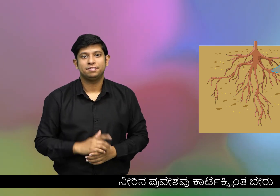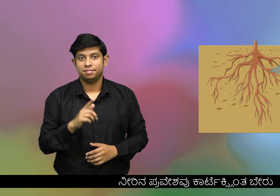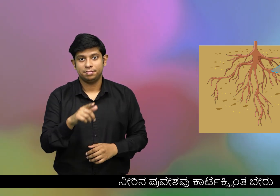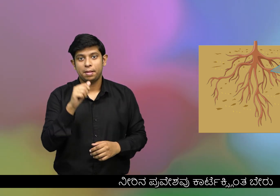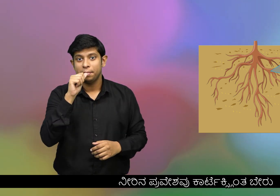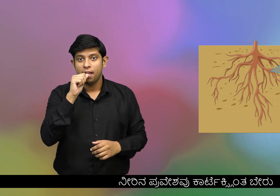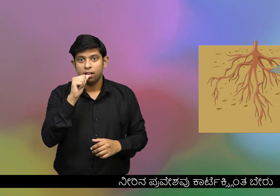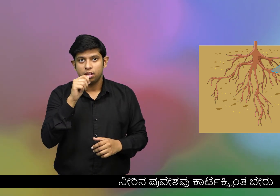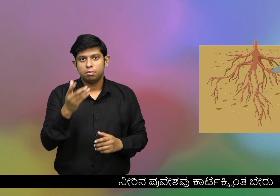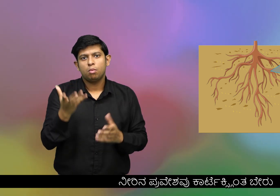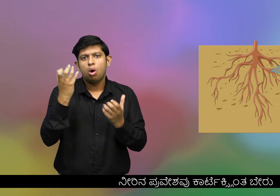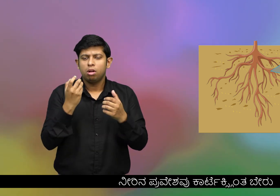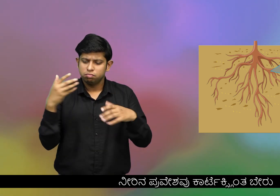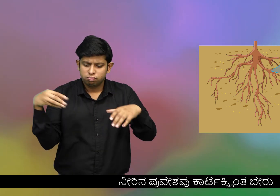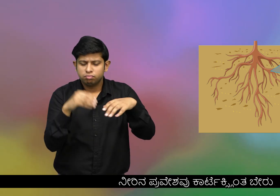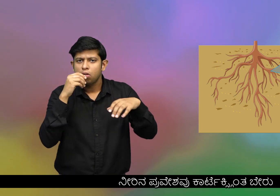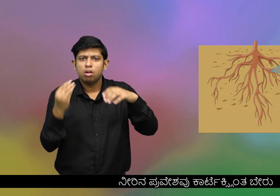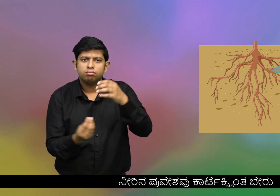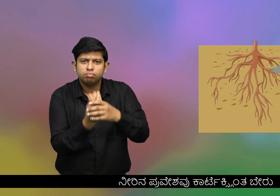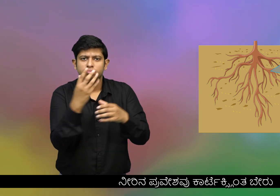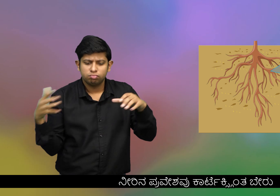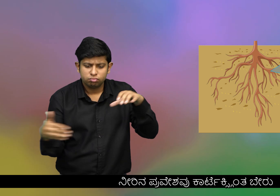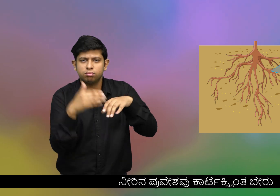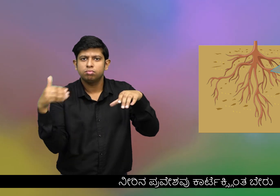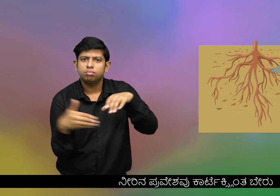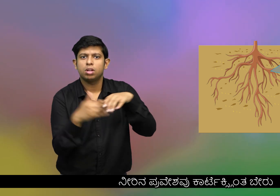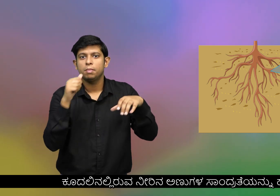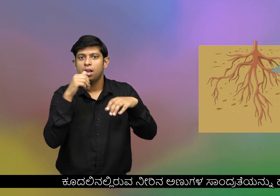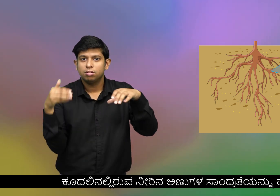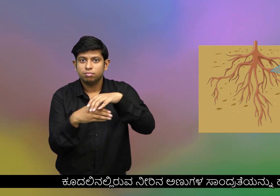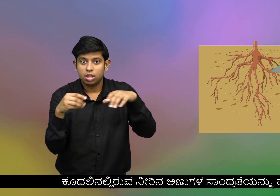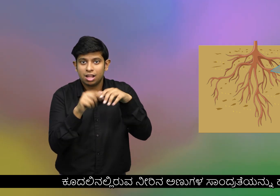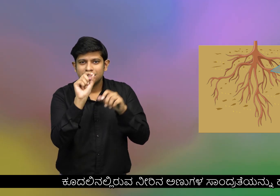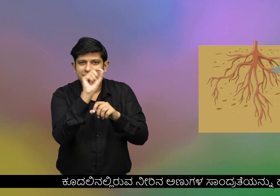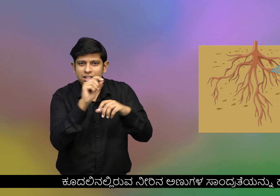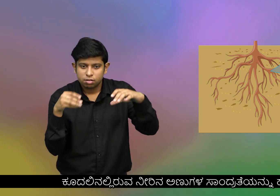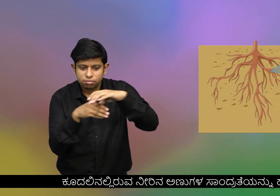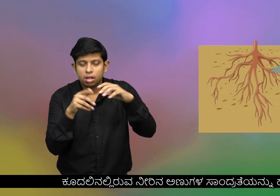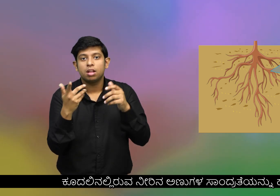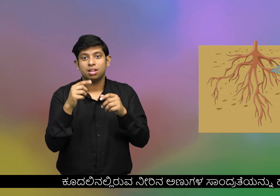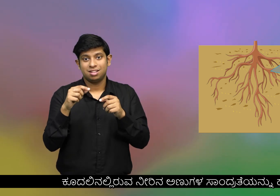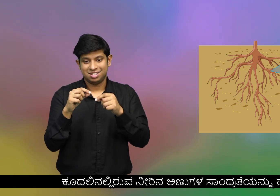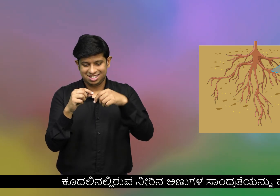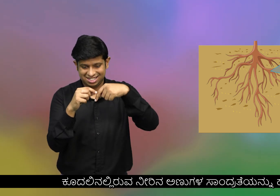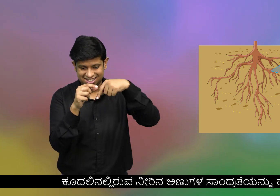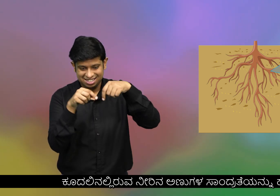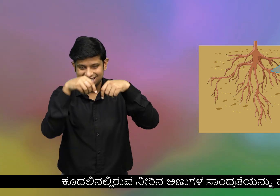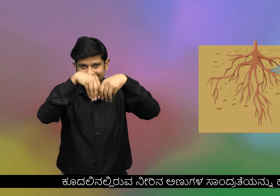ನೀರಿನ ಪ್ರವೇಶವು ಕಾರ್ಟೆಕ್ಸ್ಗಿಂತ ಬೇರು ಕೂದಲಿನಲ್ಲಿರುವ ನೀರಿನ ಅಣುಗಳ ಸಾಂದ್ರತೆಯನ್ನು